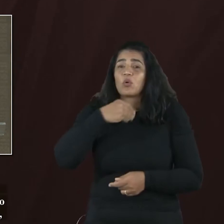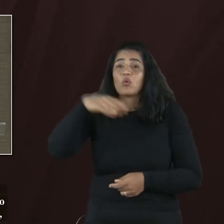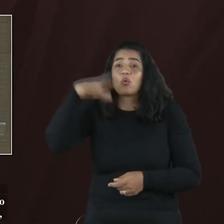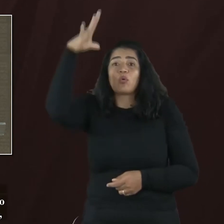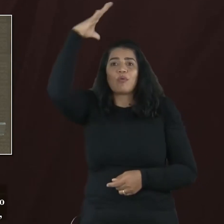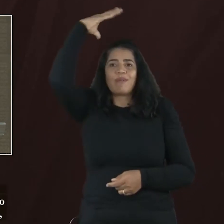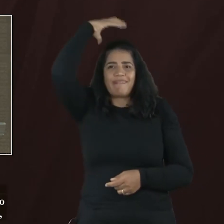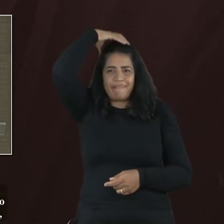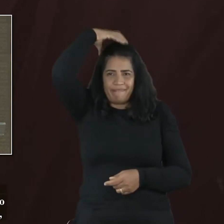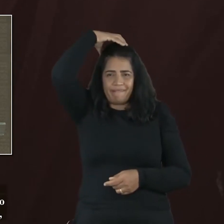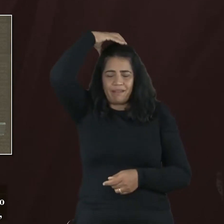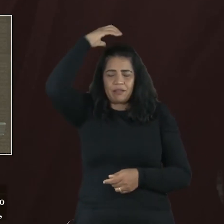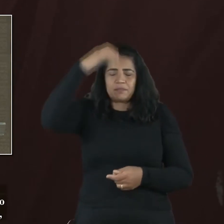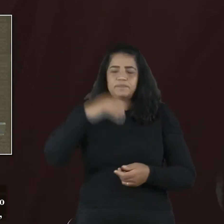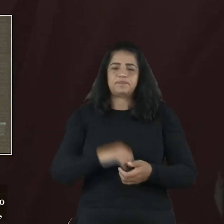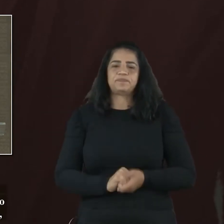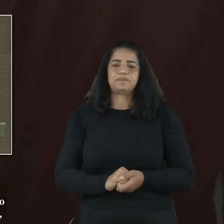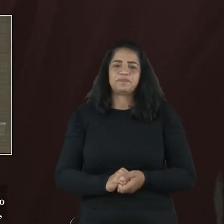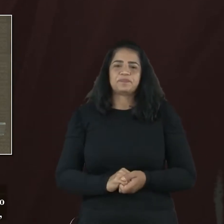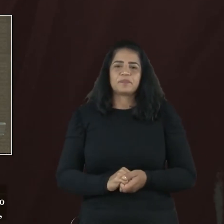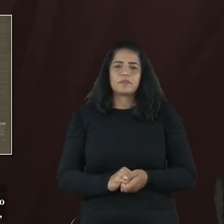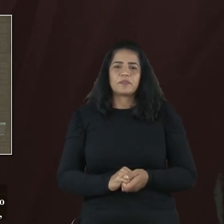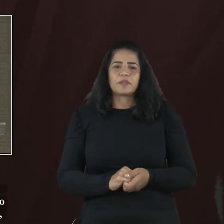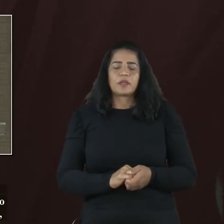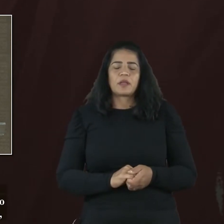foi preciso que os soldados o